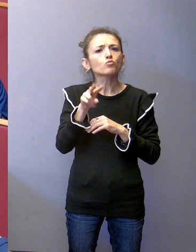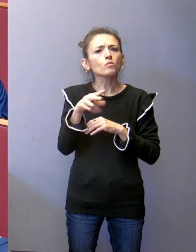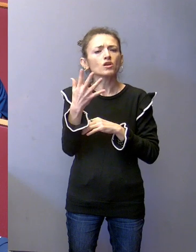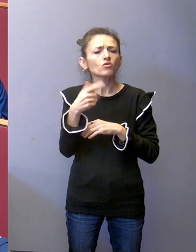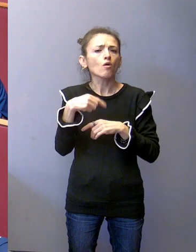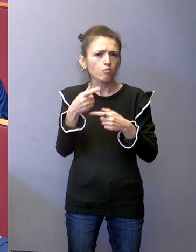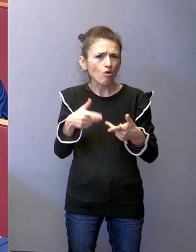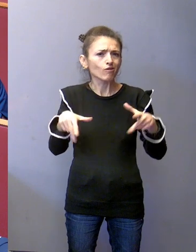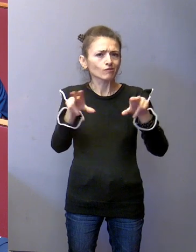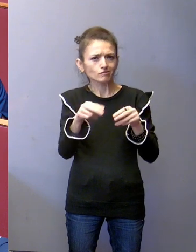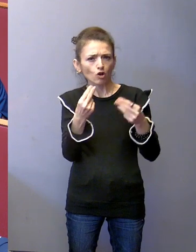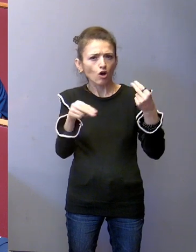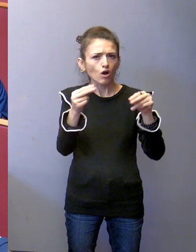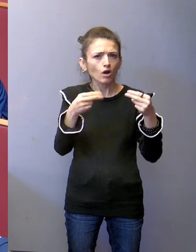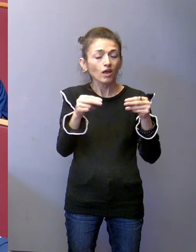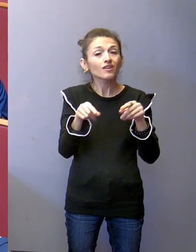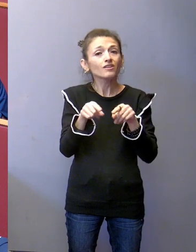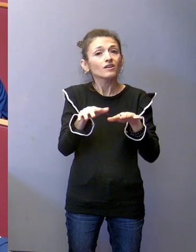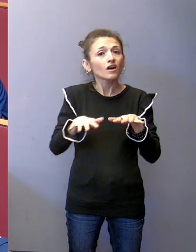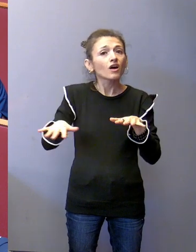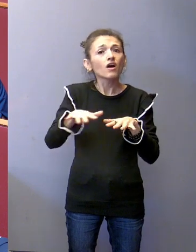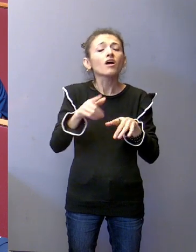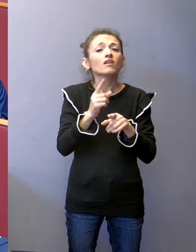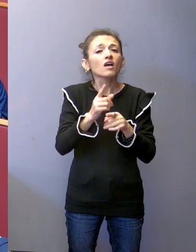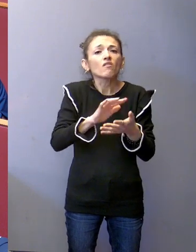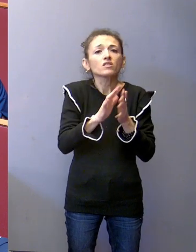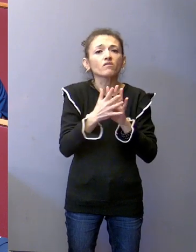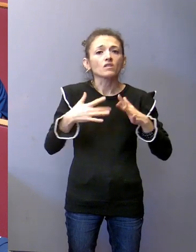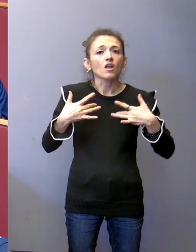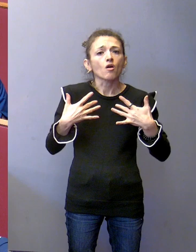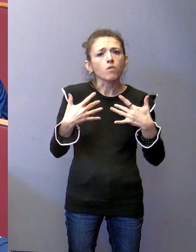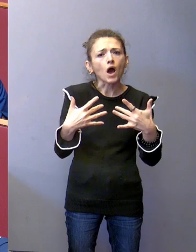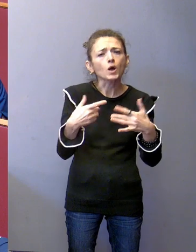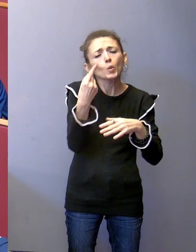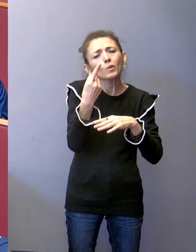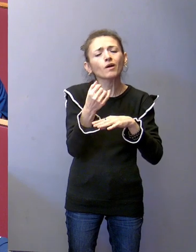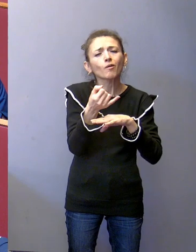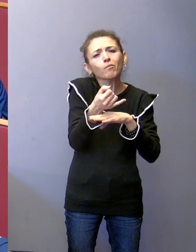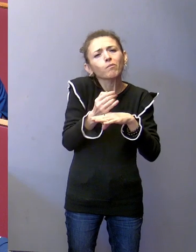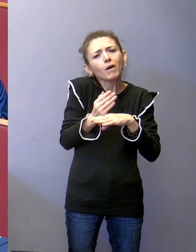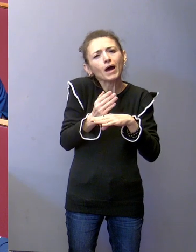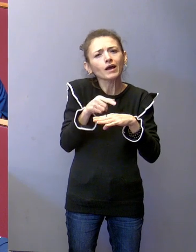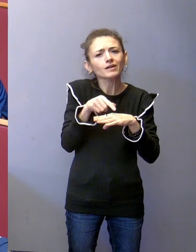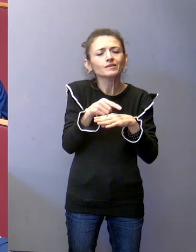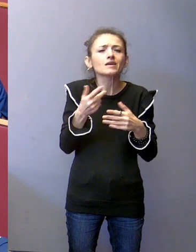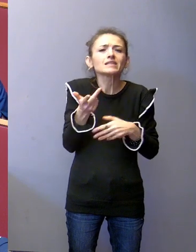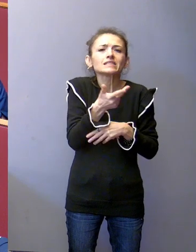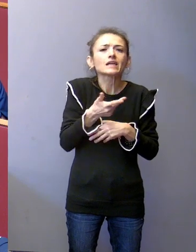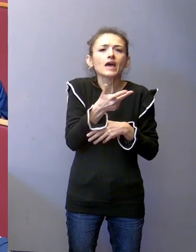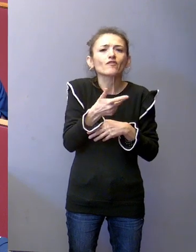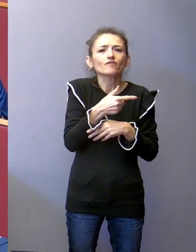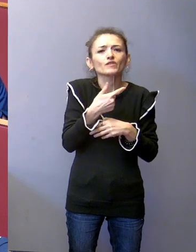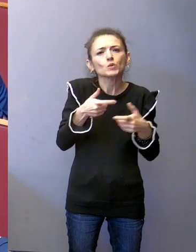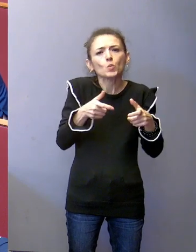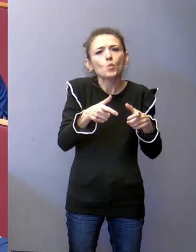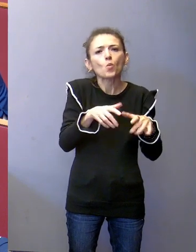caso dovrebbe essere destinata a parco e in minima parte a servizi del quartiere in particolare sportivi